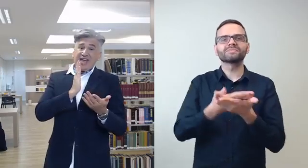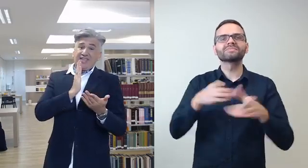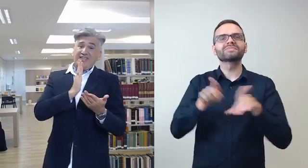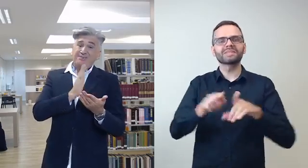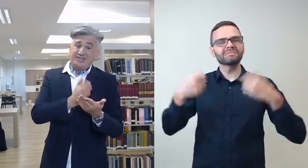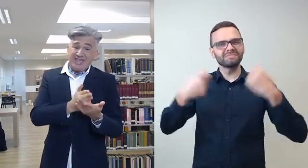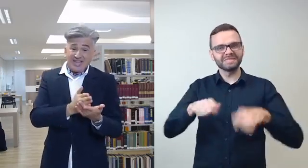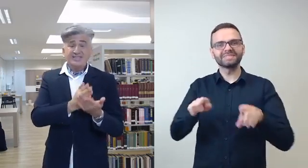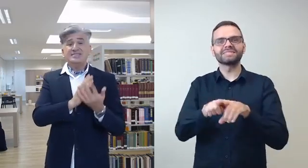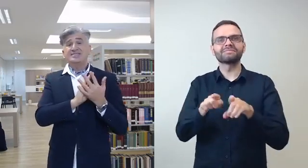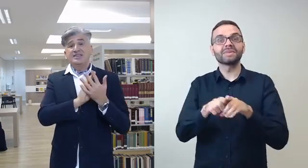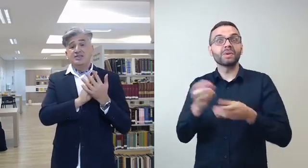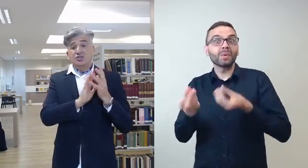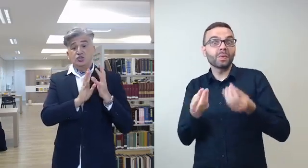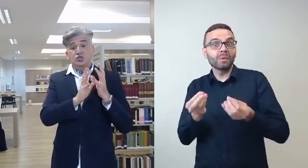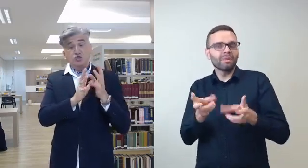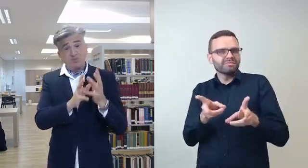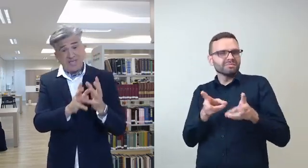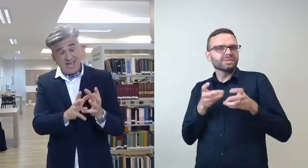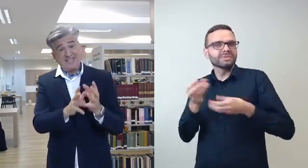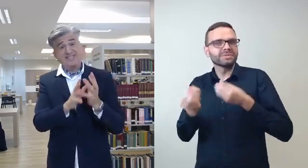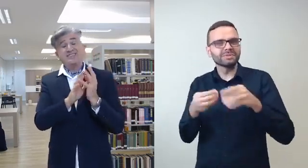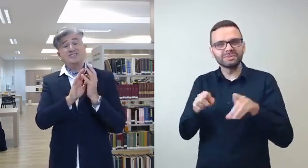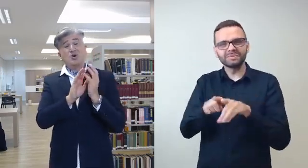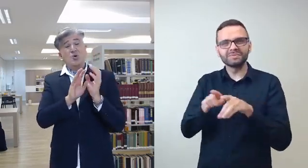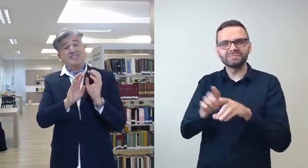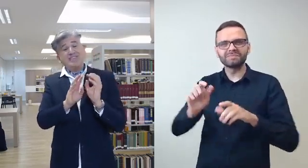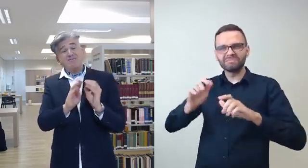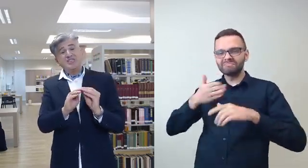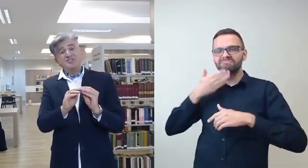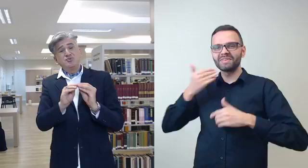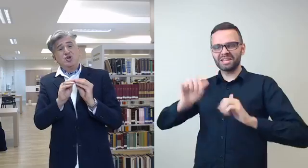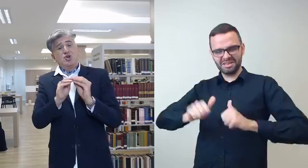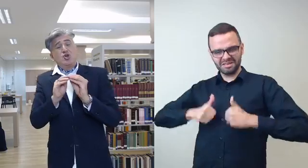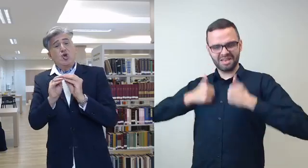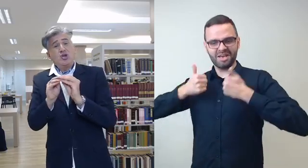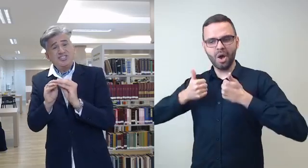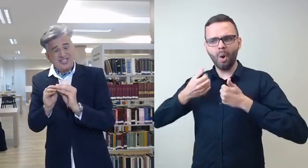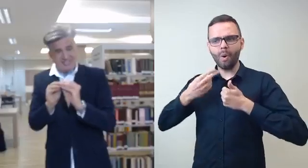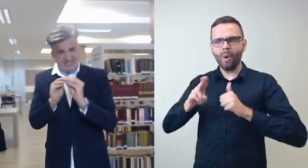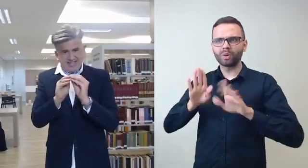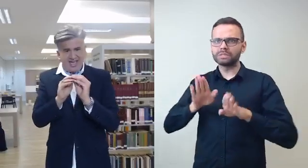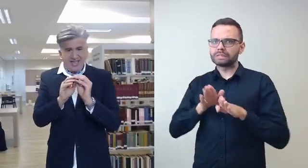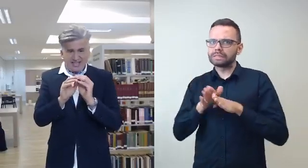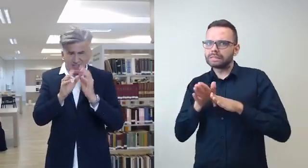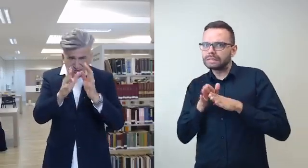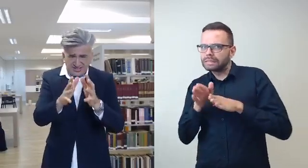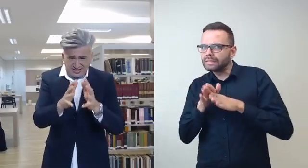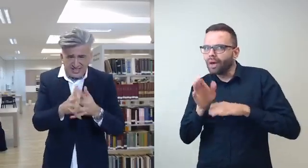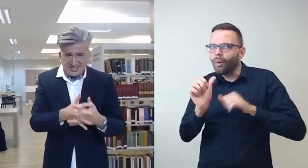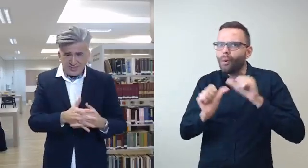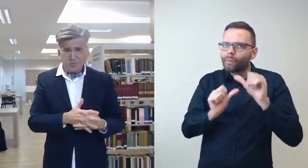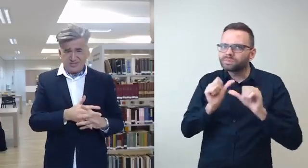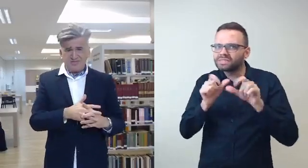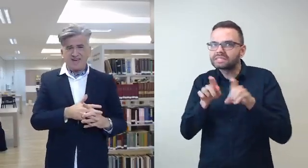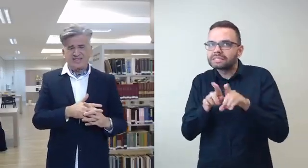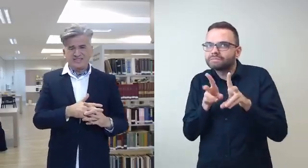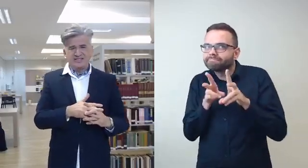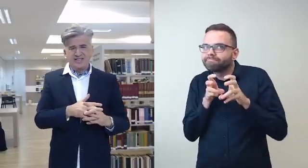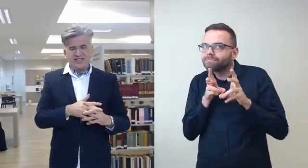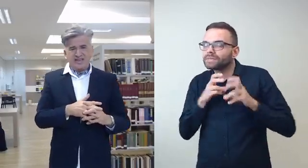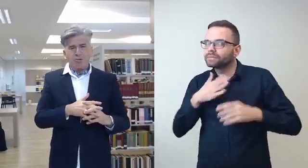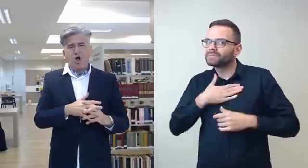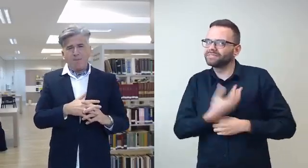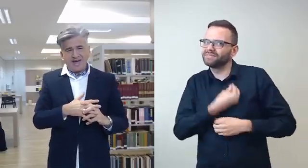ser adaptadas, superadas ou até mesmo corrigidas, tá? Questões que têm que ser